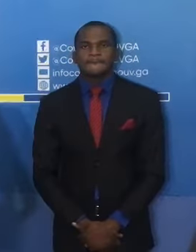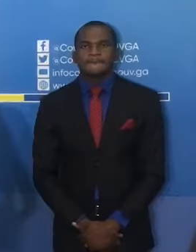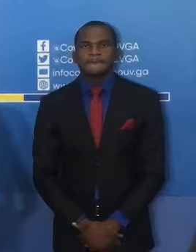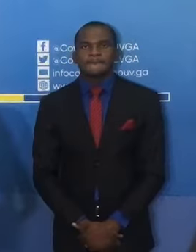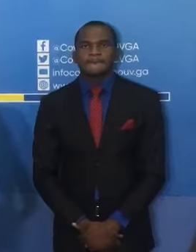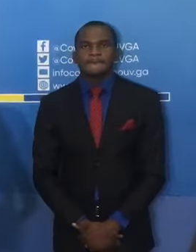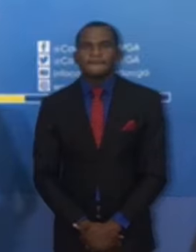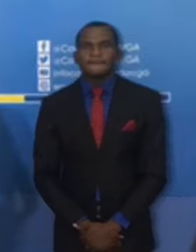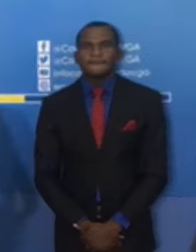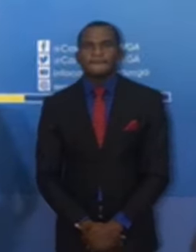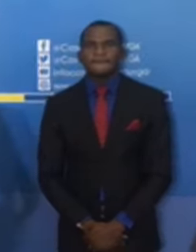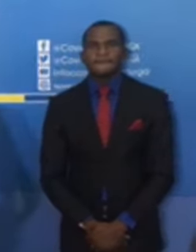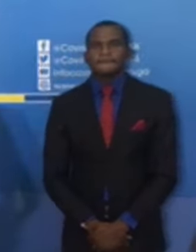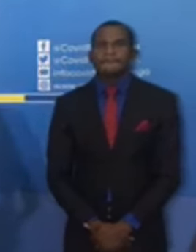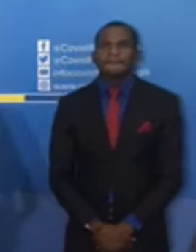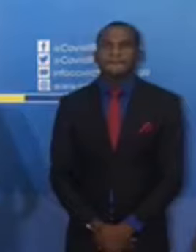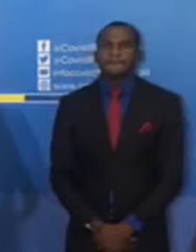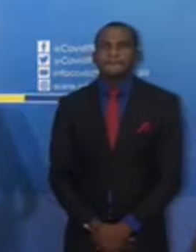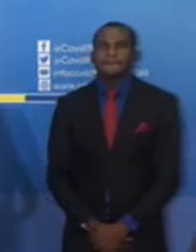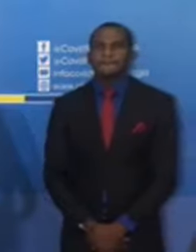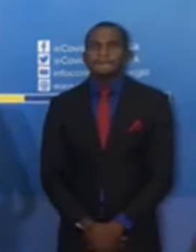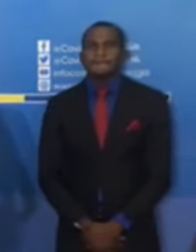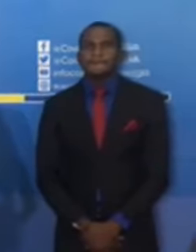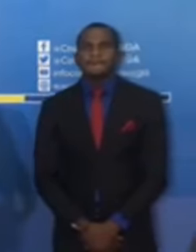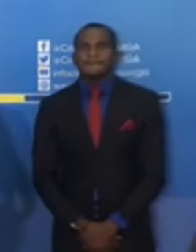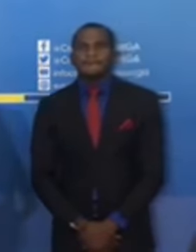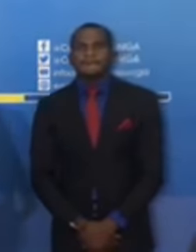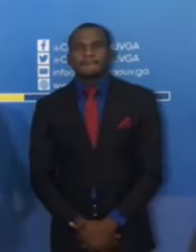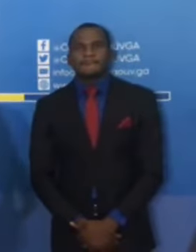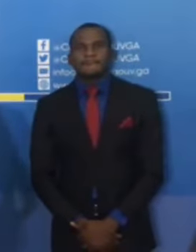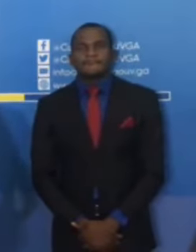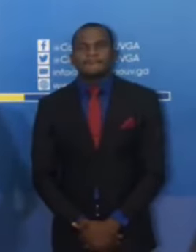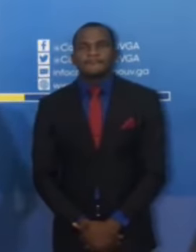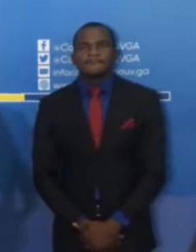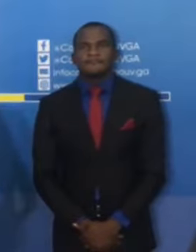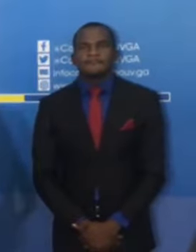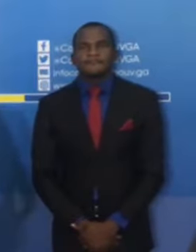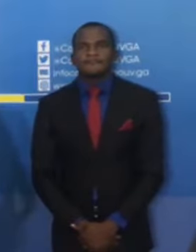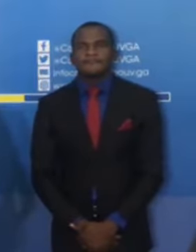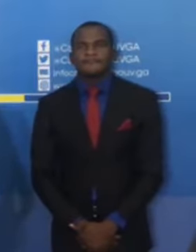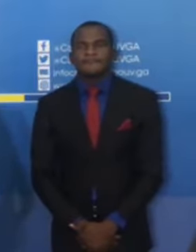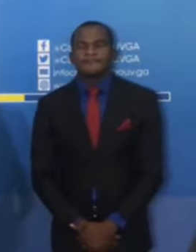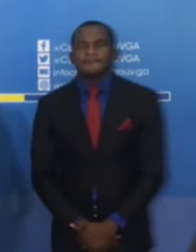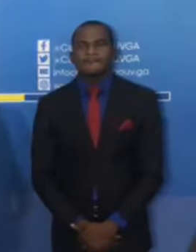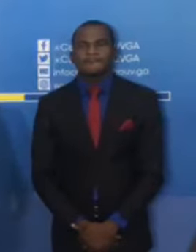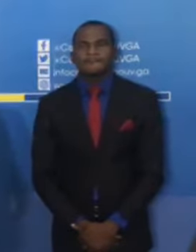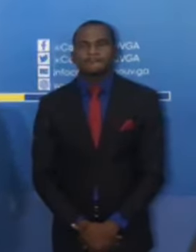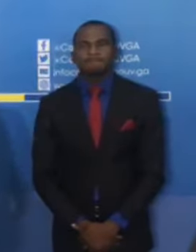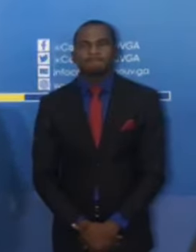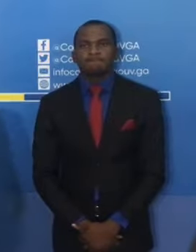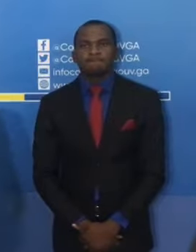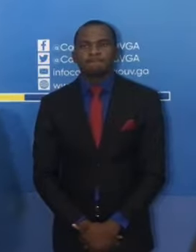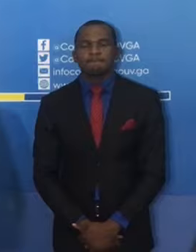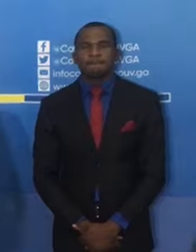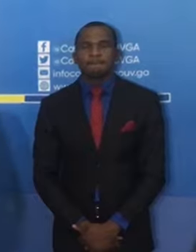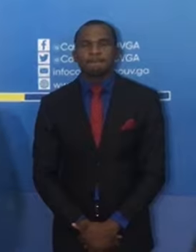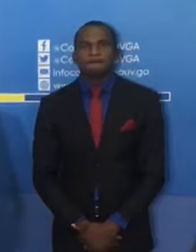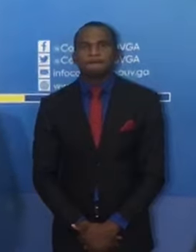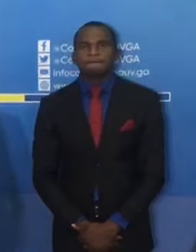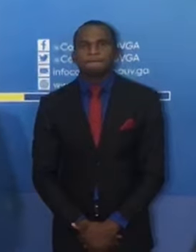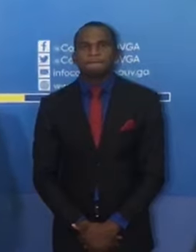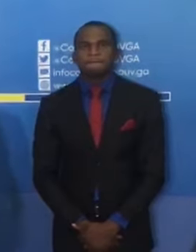Gabon 24. Private, oui. Gabon Première. TV Plus. Gabon. Média